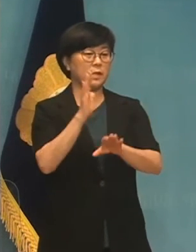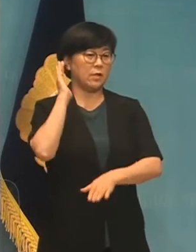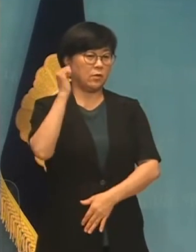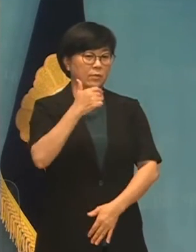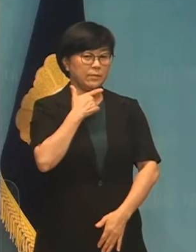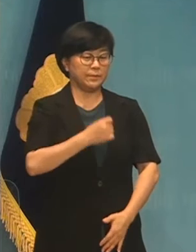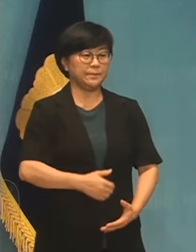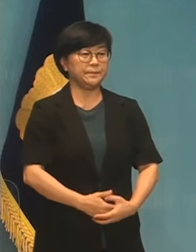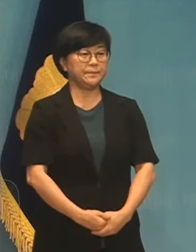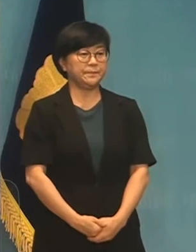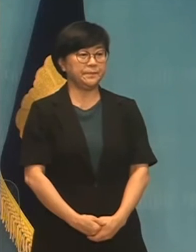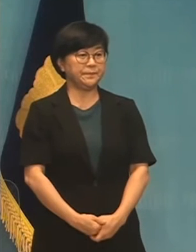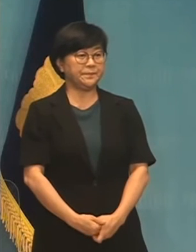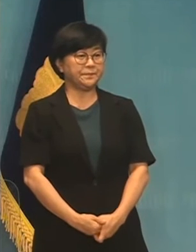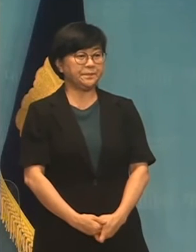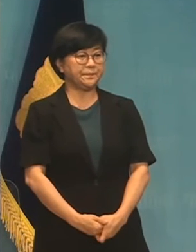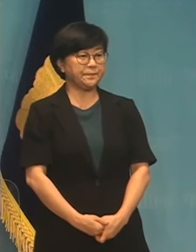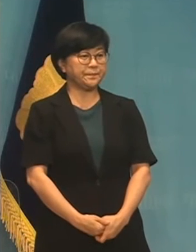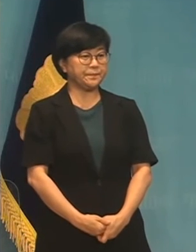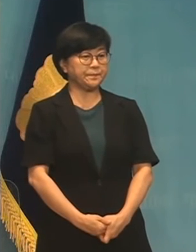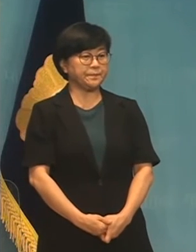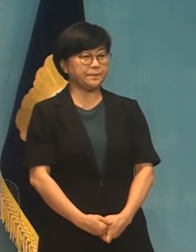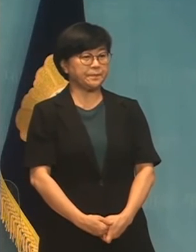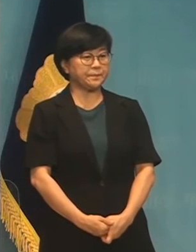대통령이 되겠습니다.